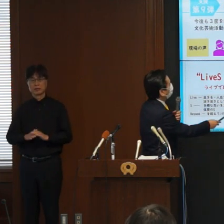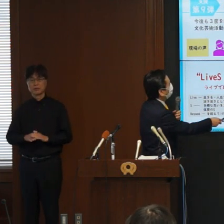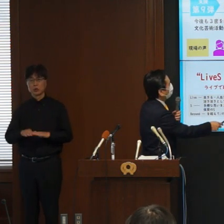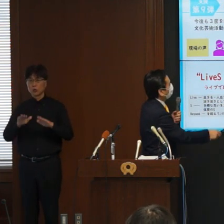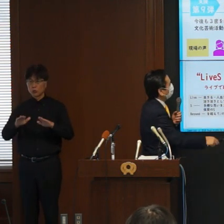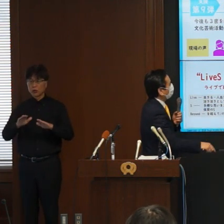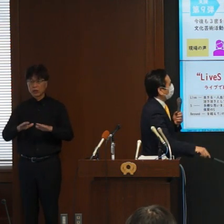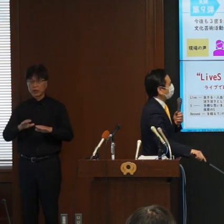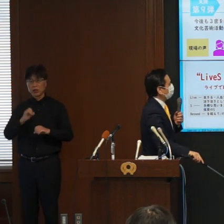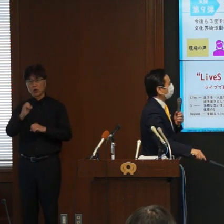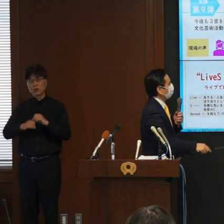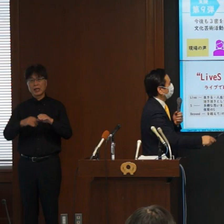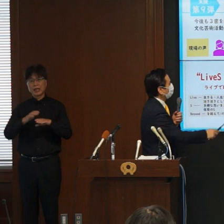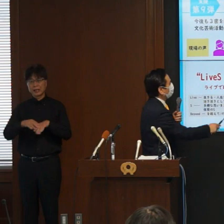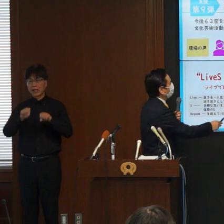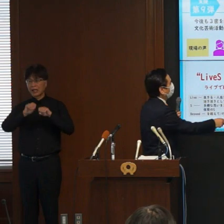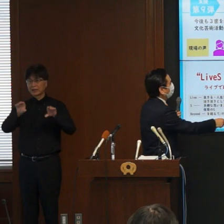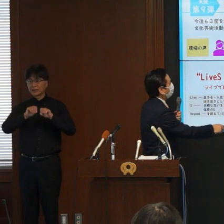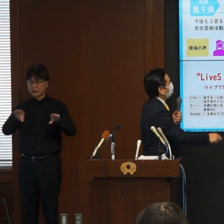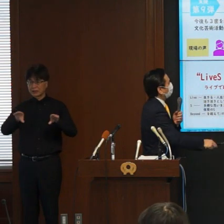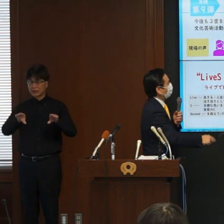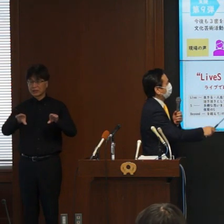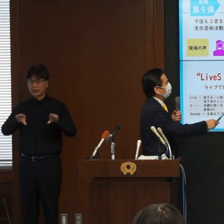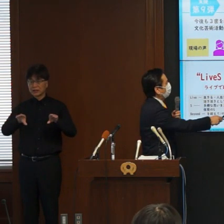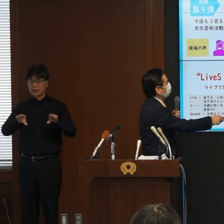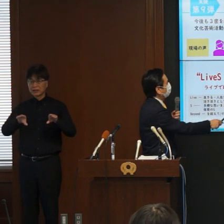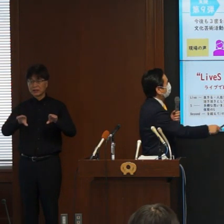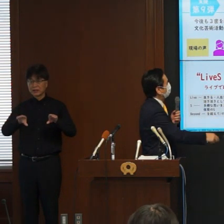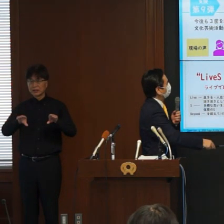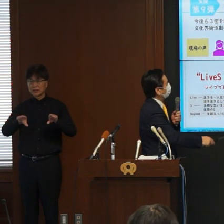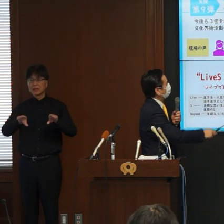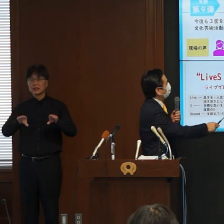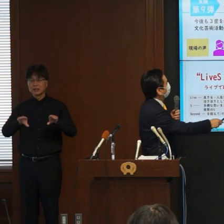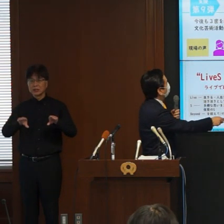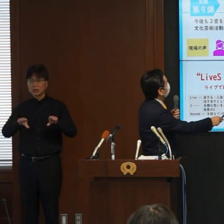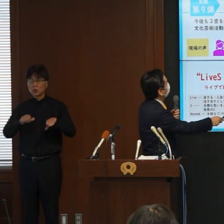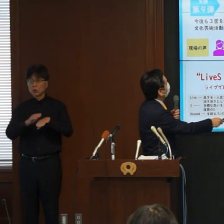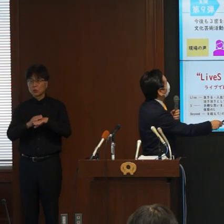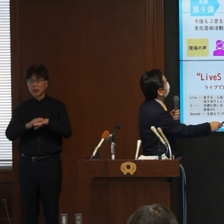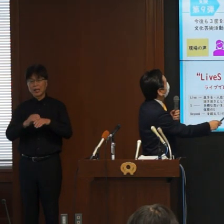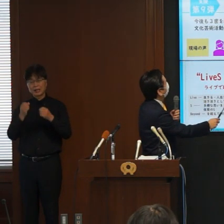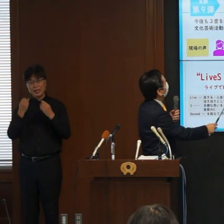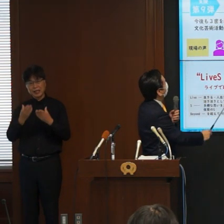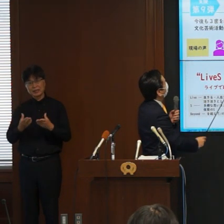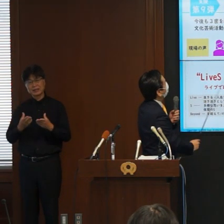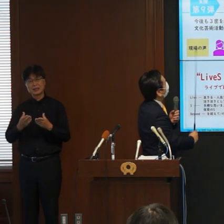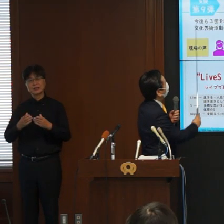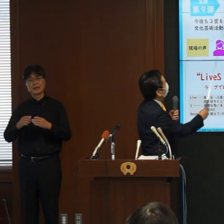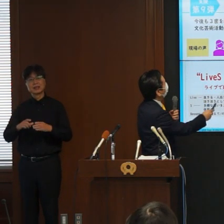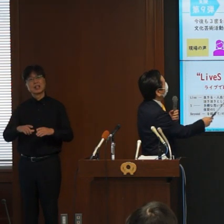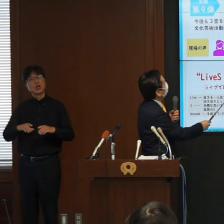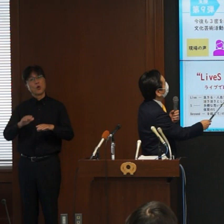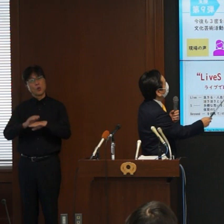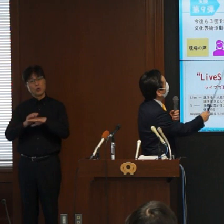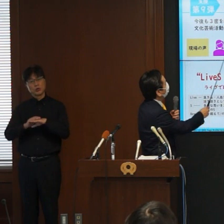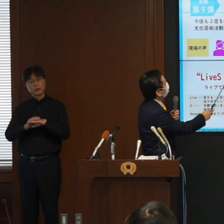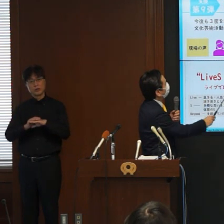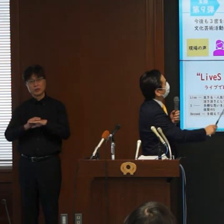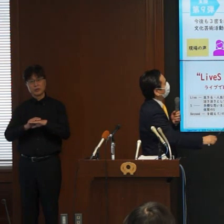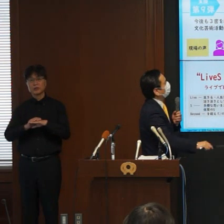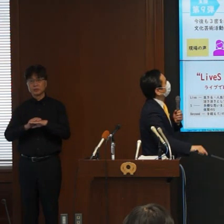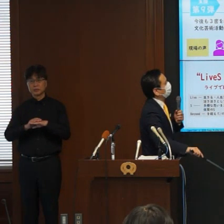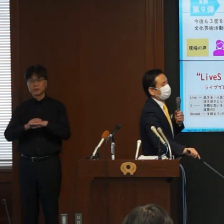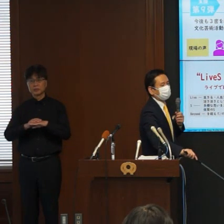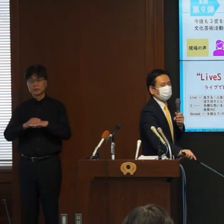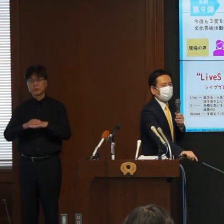今回オンライン配信というものも新しいライフスタイルとしてミックスするような画面上のウェブ上